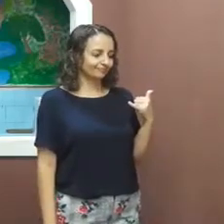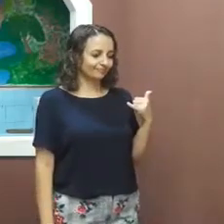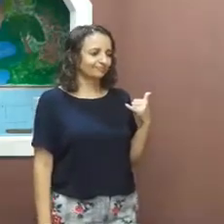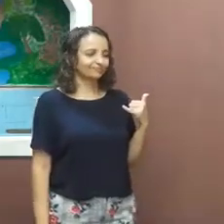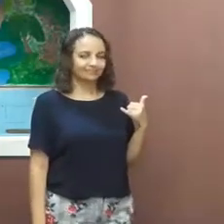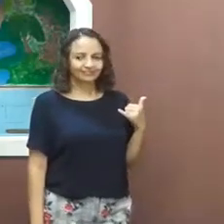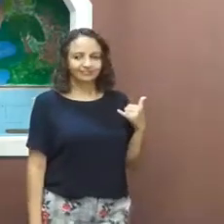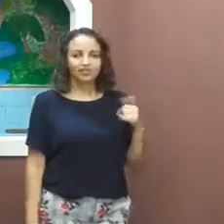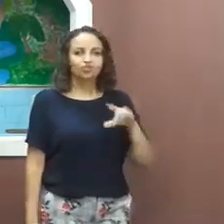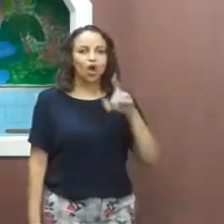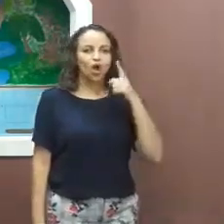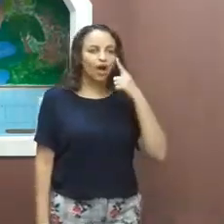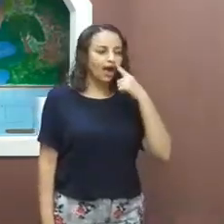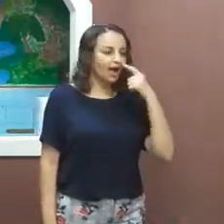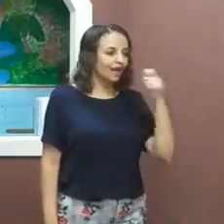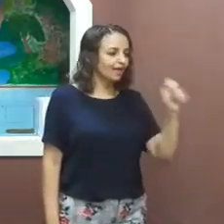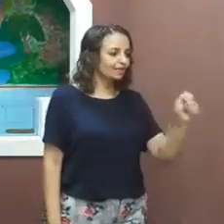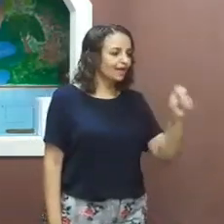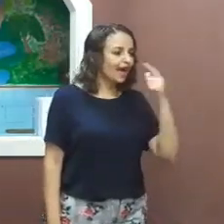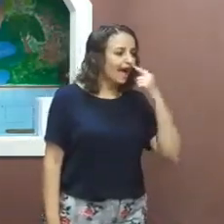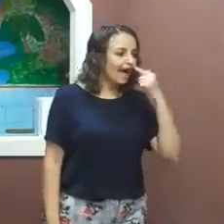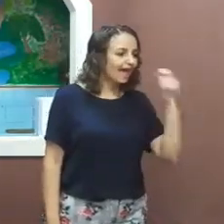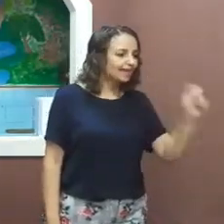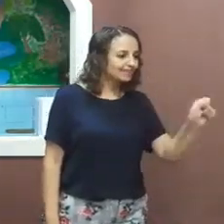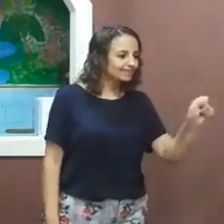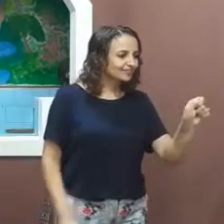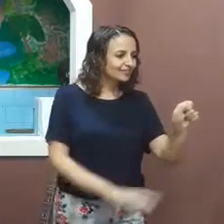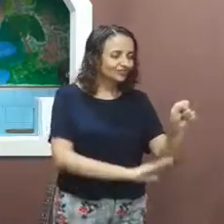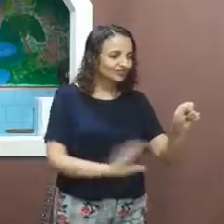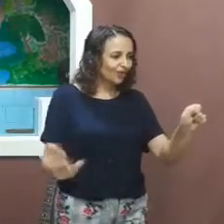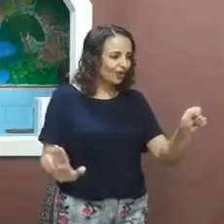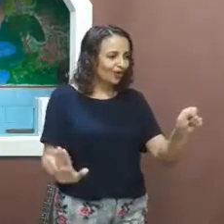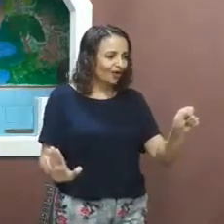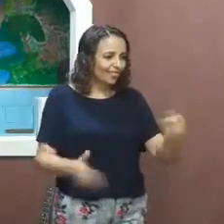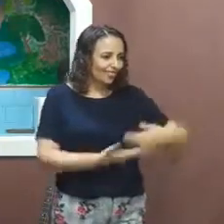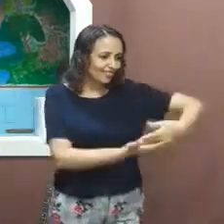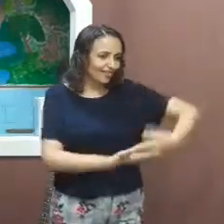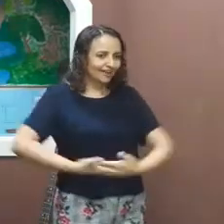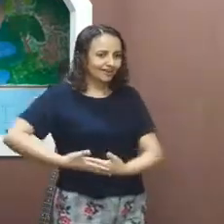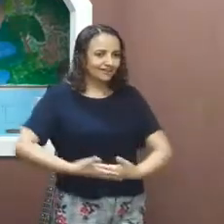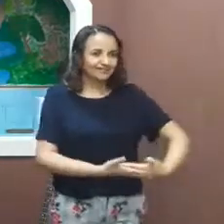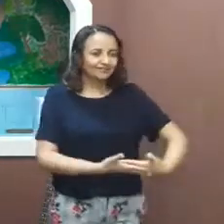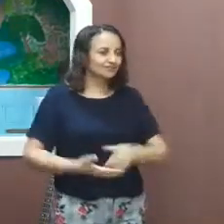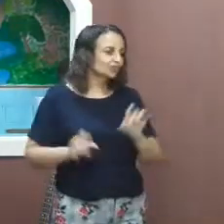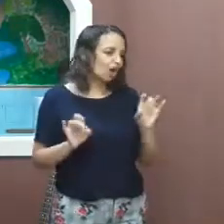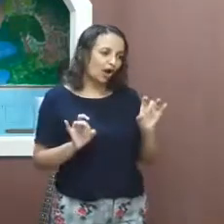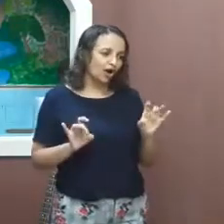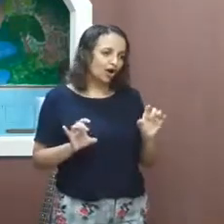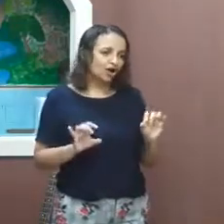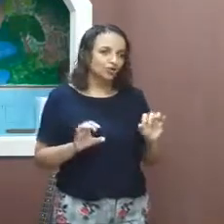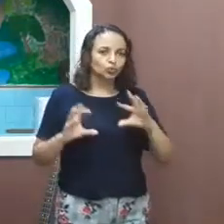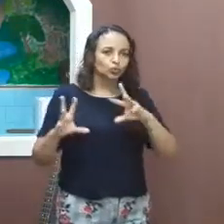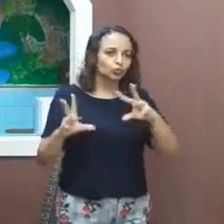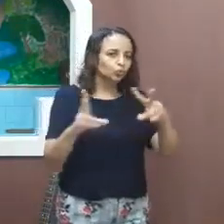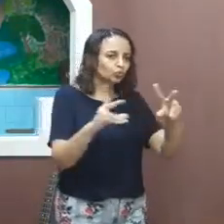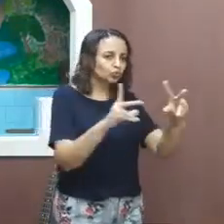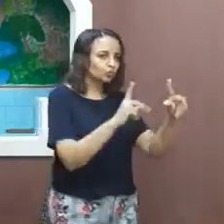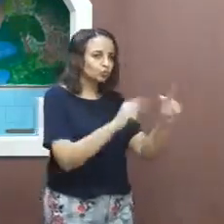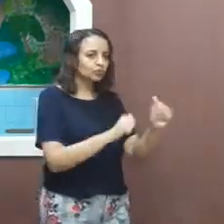A Alice, né? Ela não veio. Manu tem? A Manu não está aqui, né? Mas ano que vem ela já